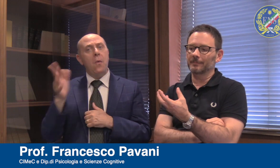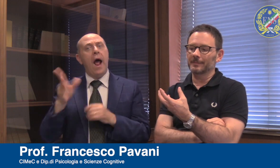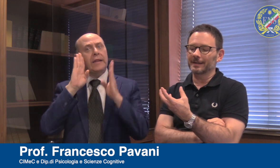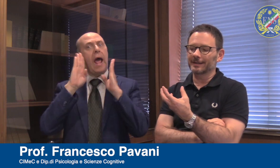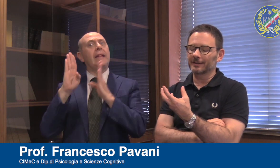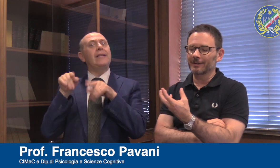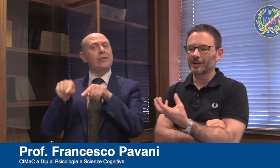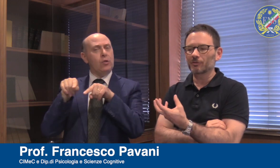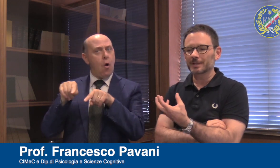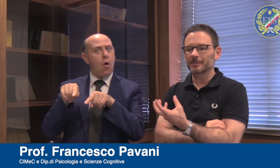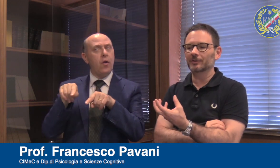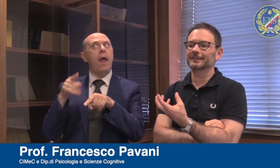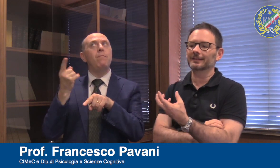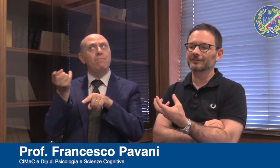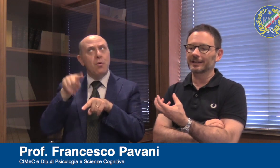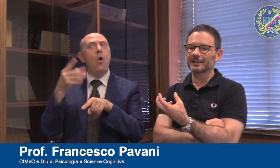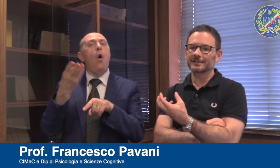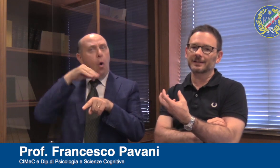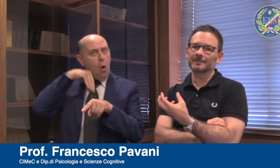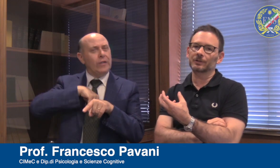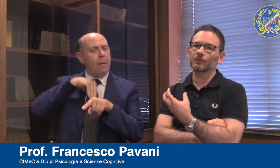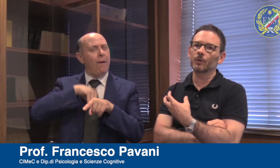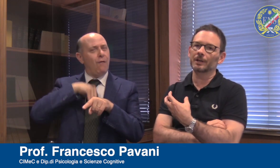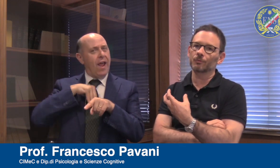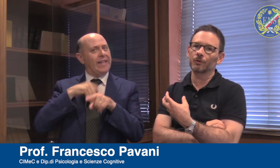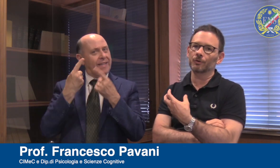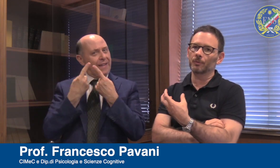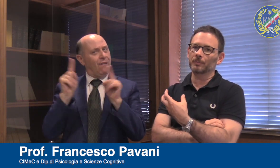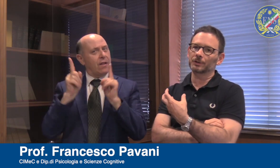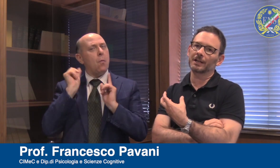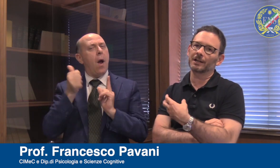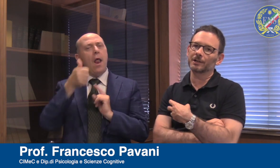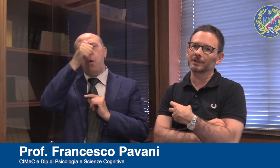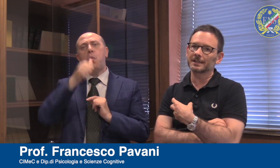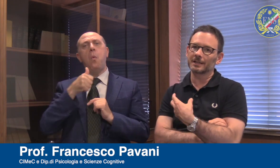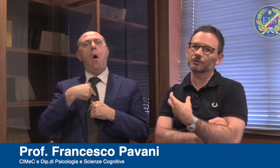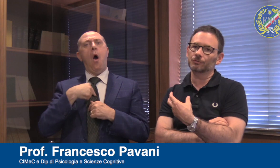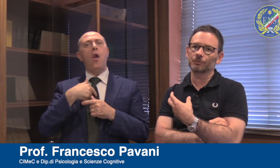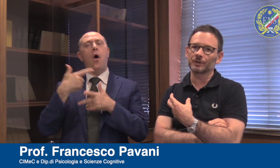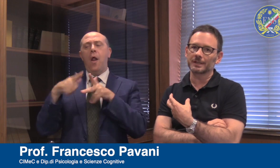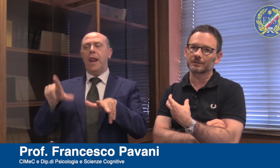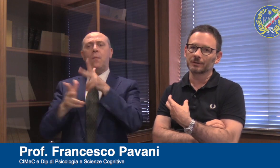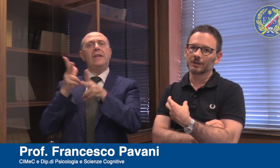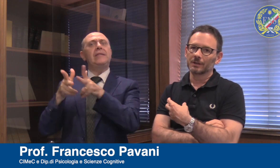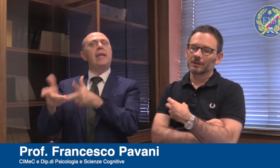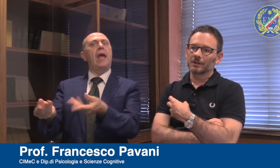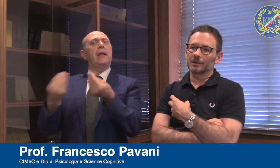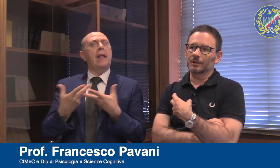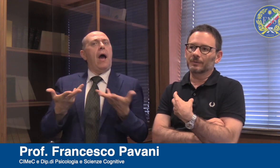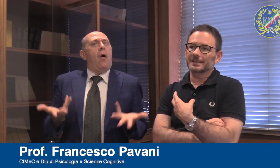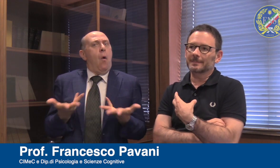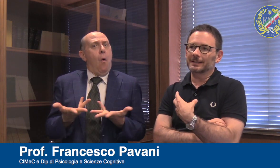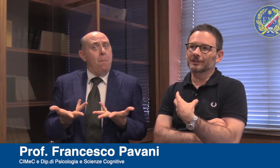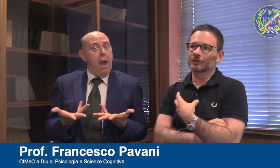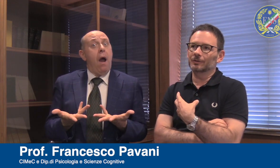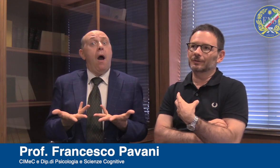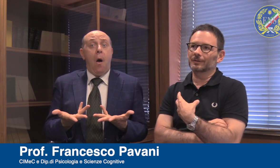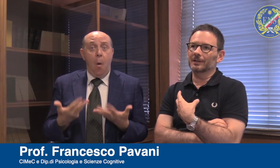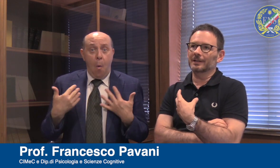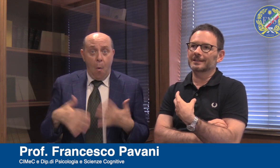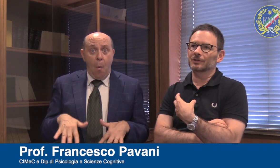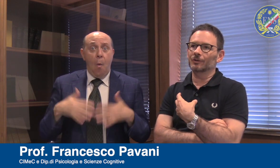un'attenzione e una consapevolezza diversa rispetto a quale ruolo può portare la lingua dei segni in tutto questo. Questi aspetti